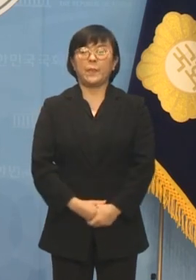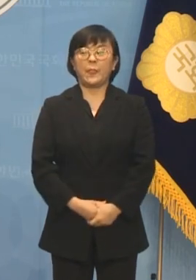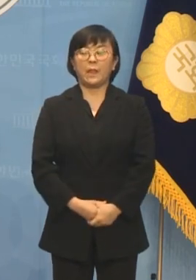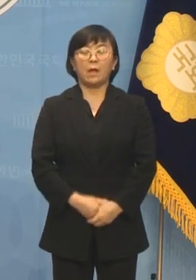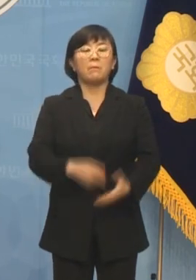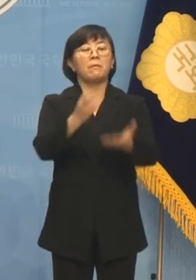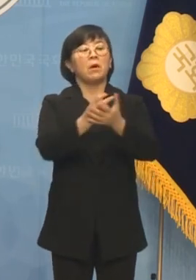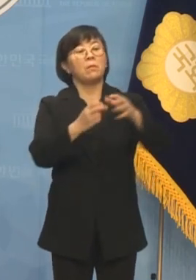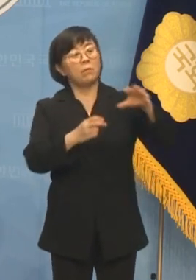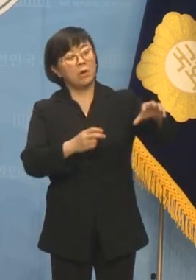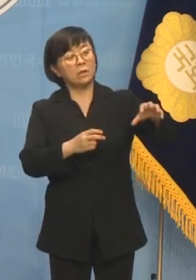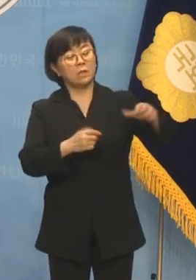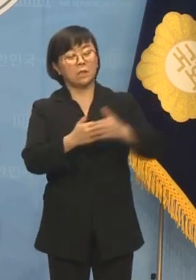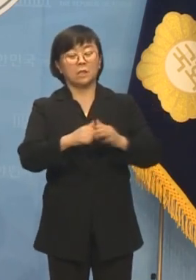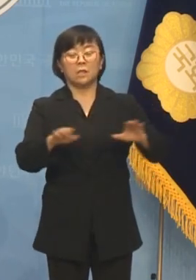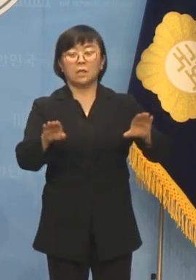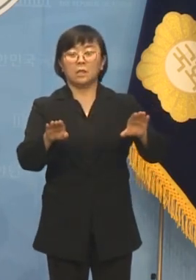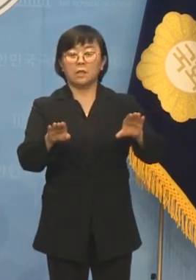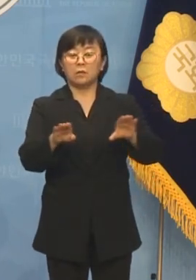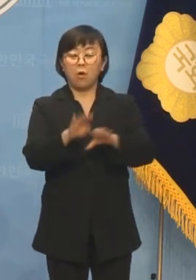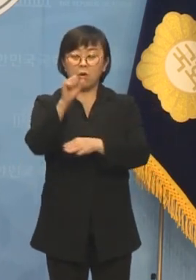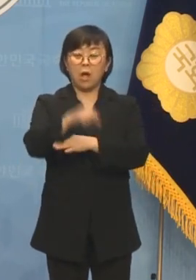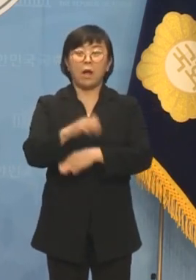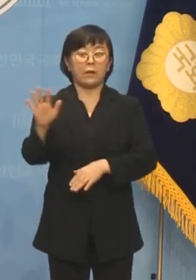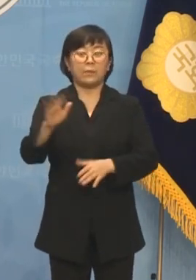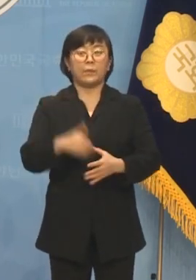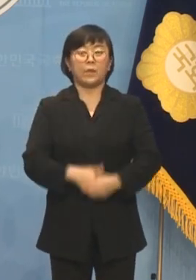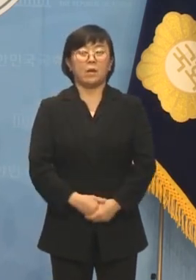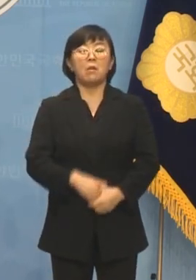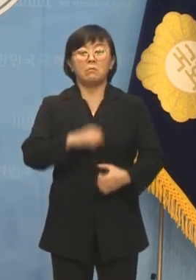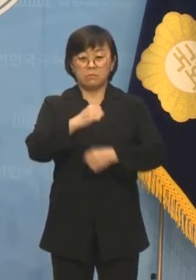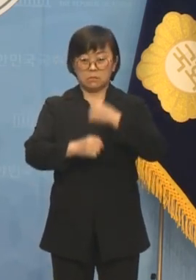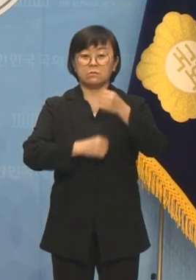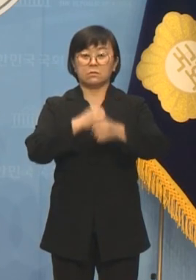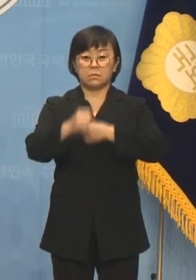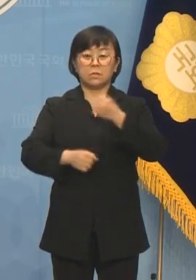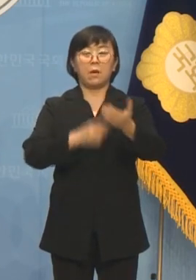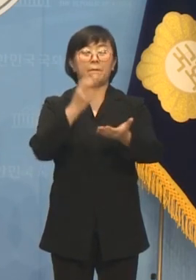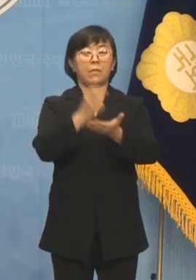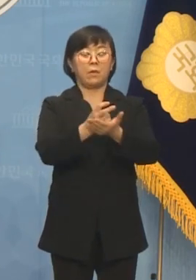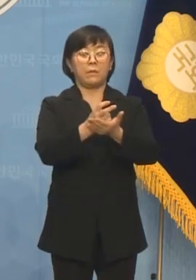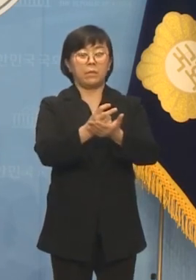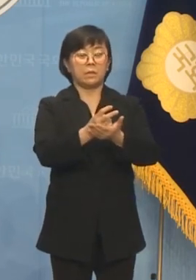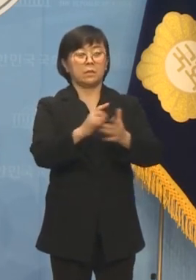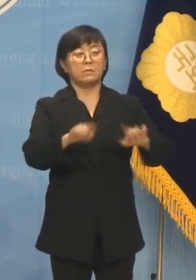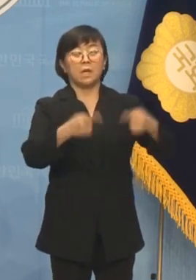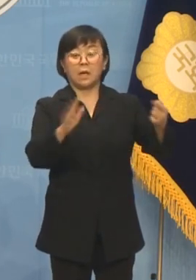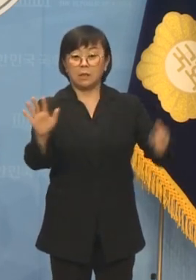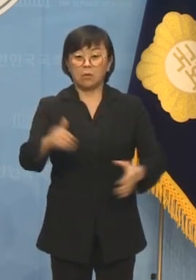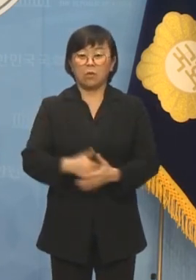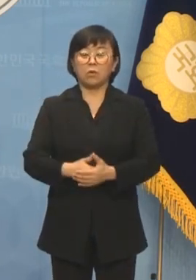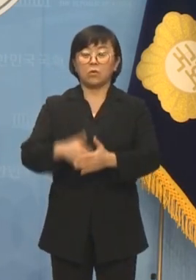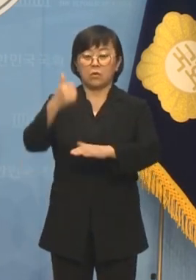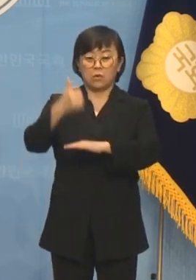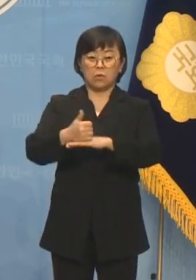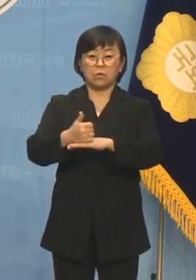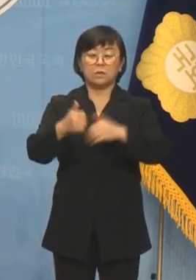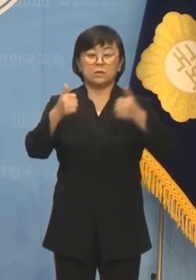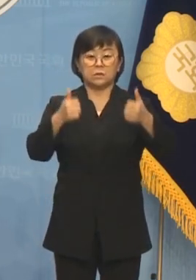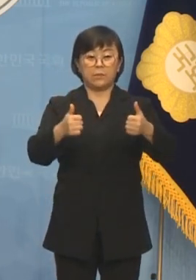법원이 불출석 사유서를 허가하지 않았는데 마음대로 법정에 나오지 않았고 결국